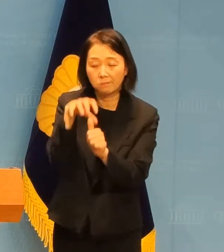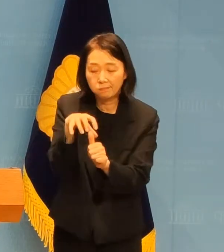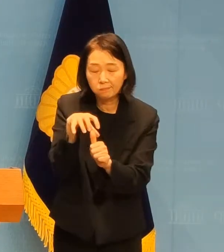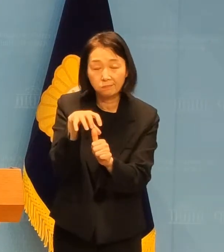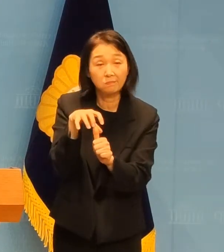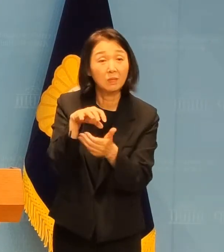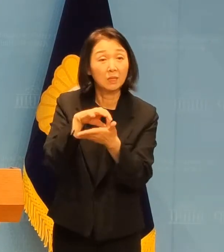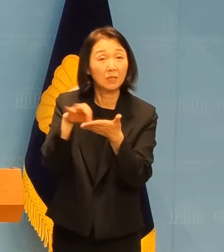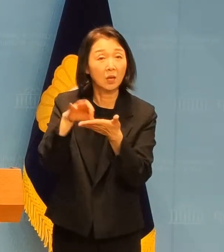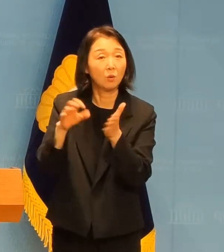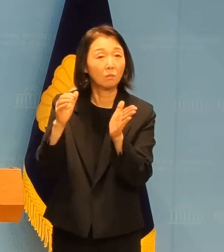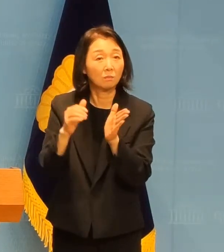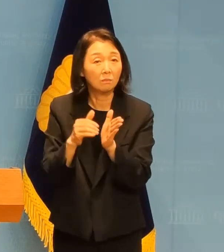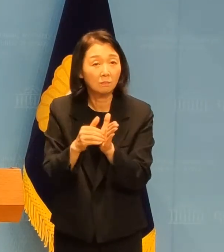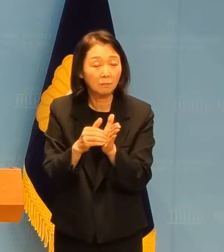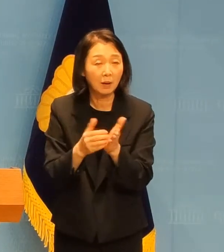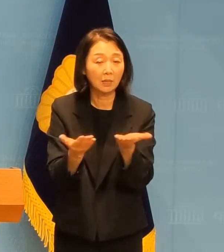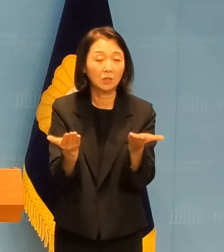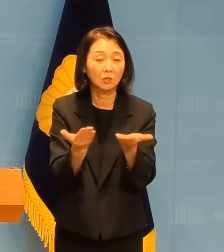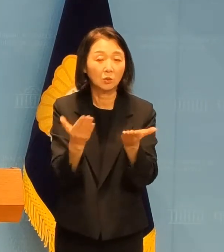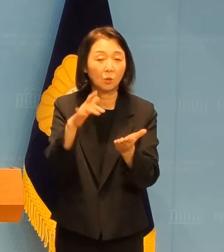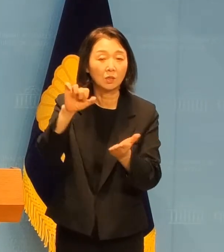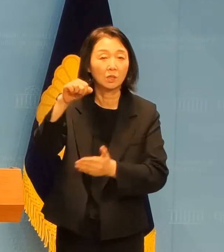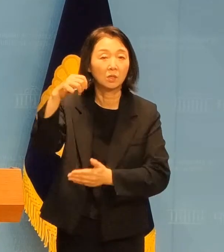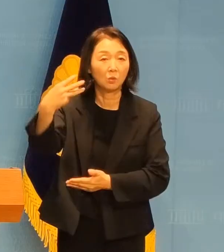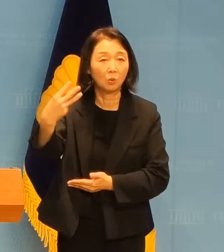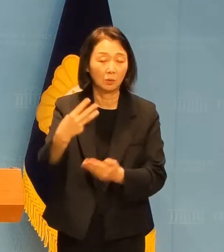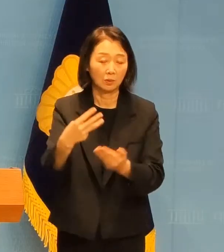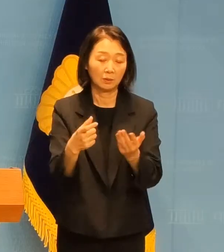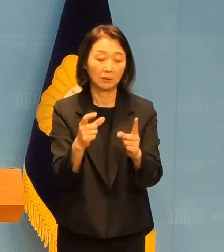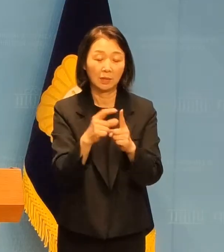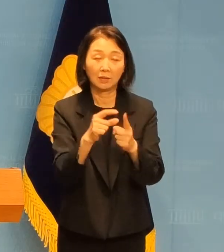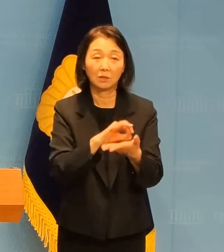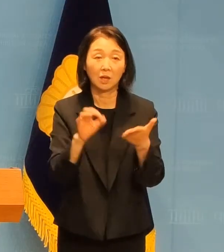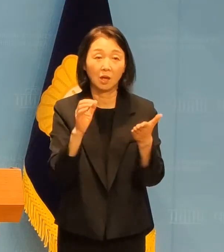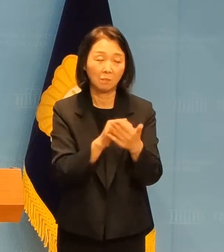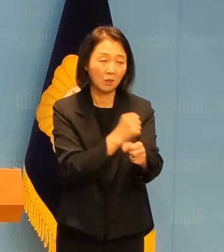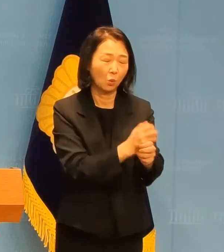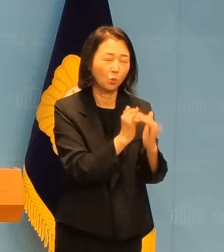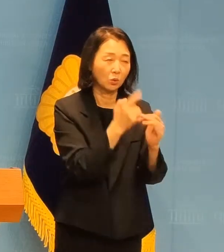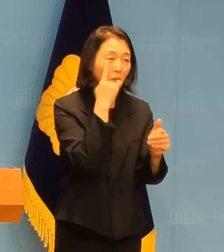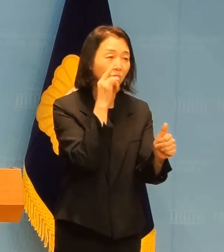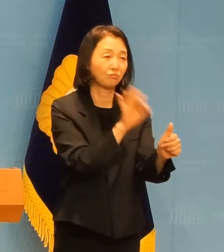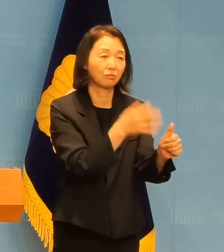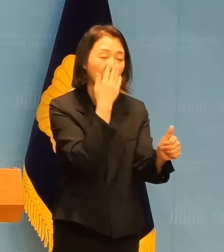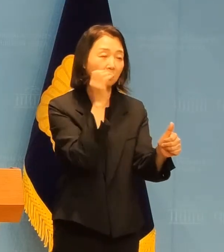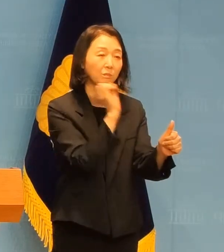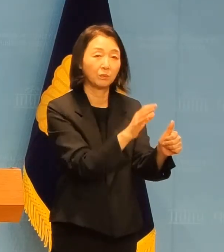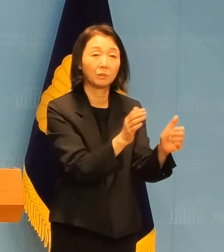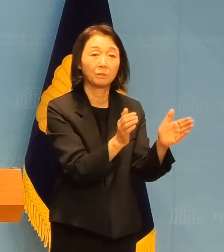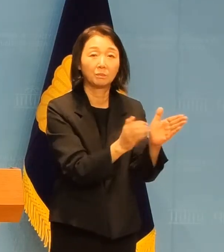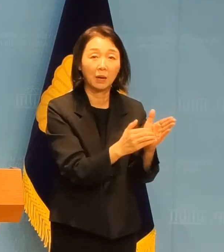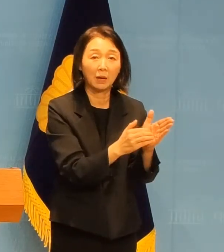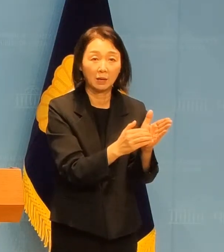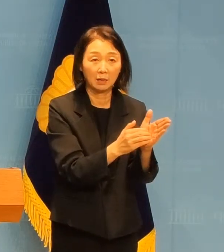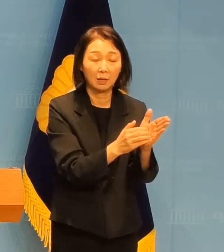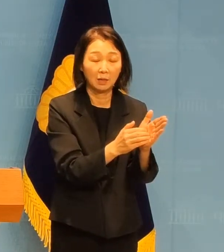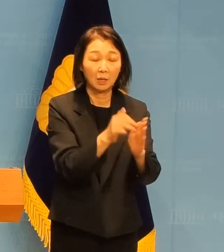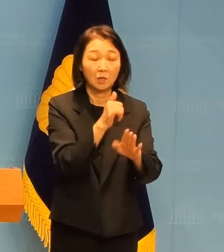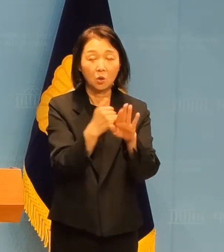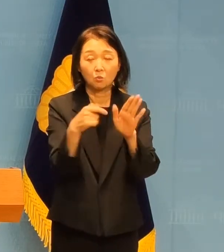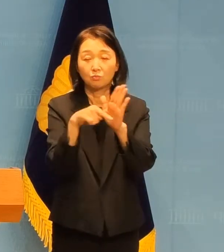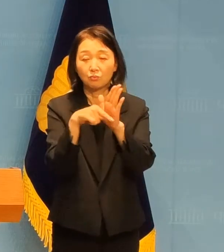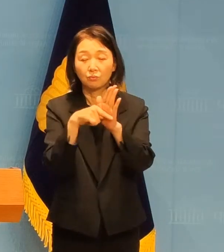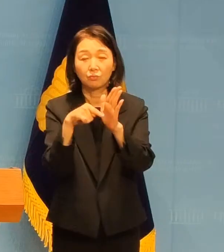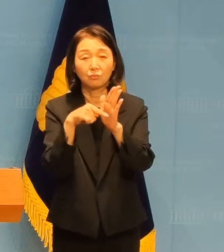때나 사용되던 근로라는 명칭을 되살려 노동자를 깎아내리며 이념적이고